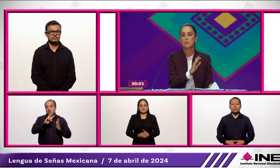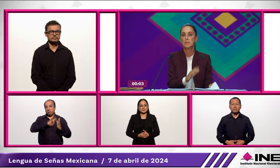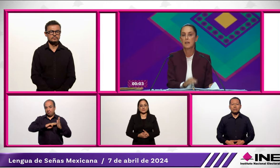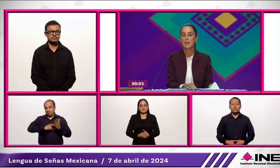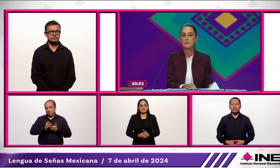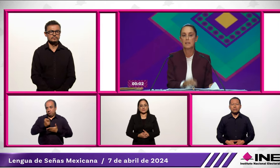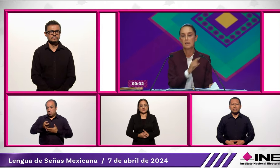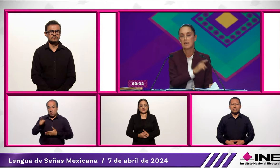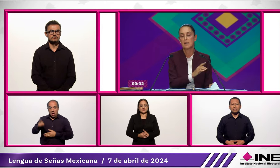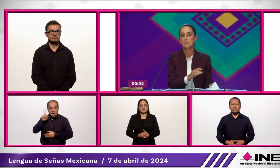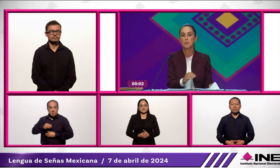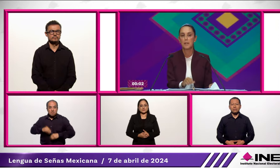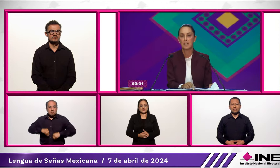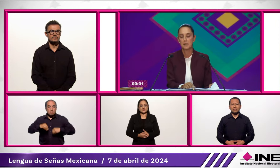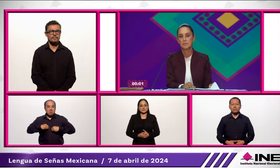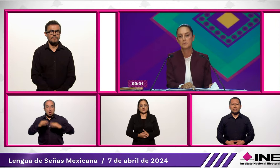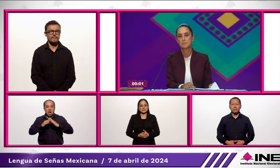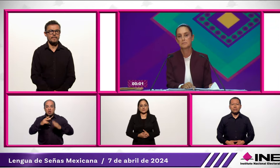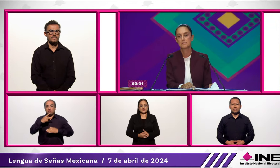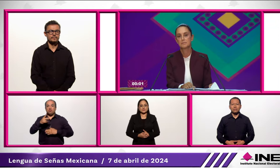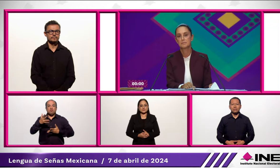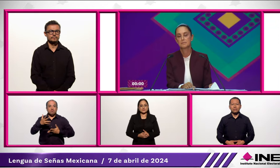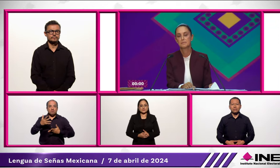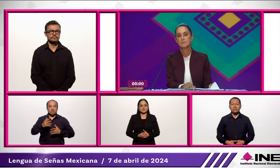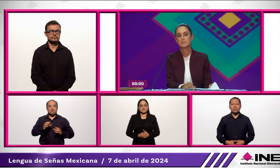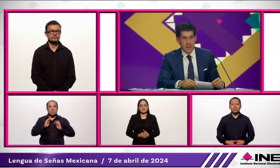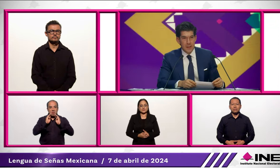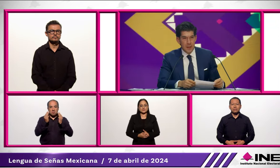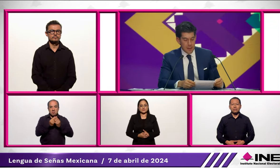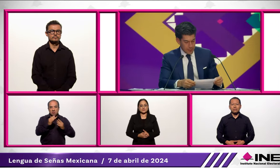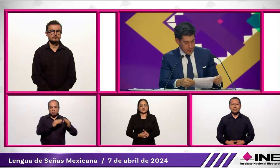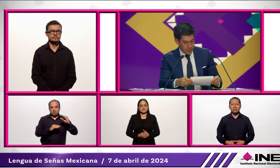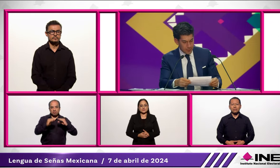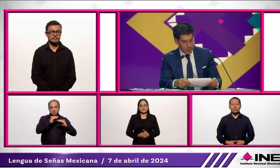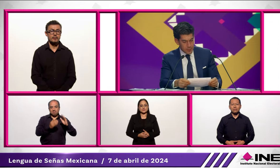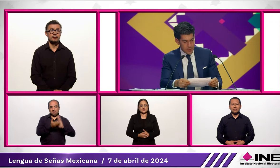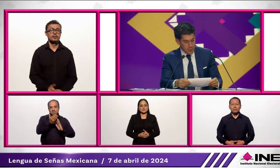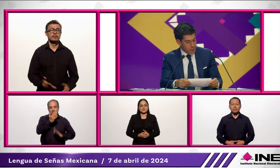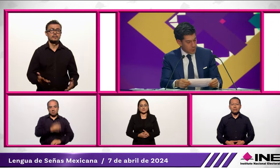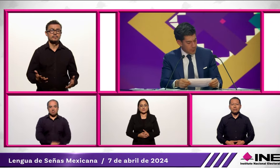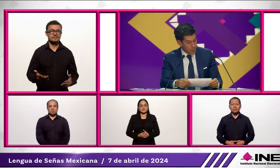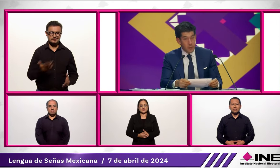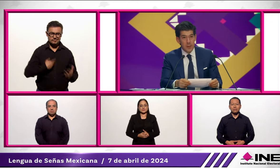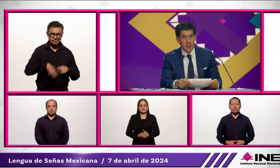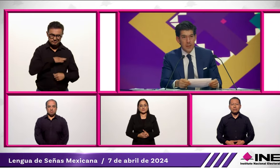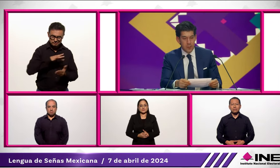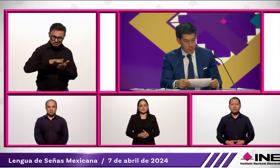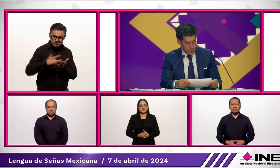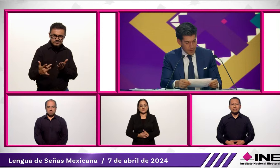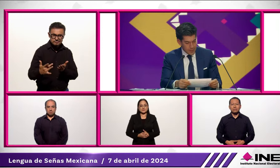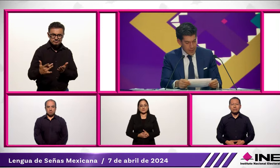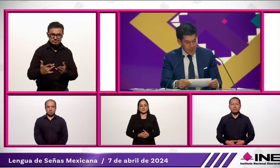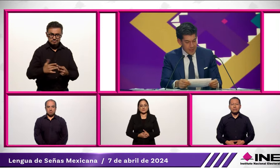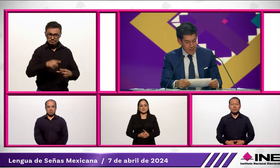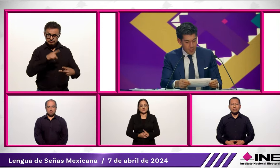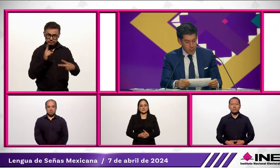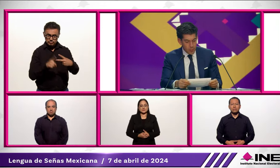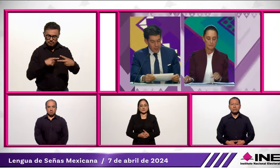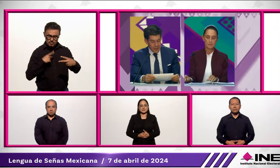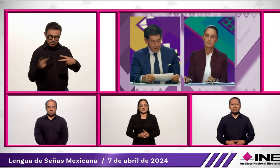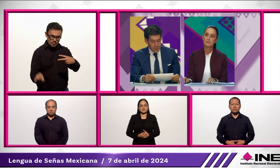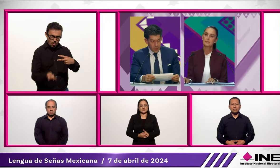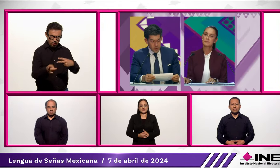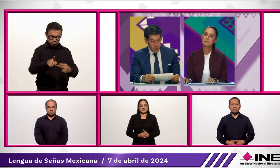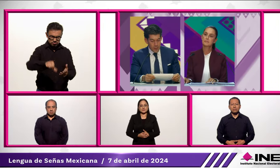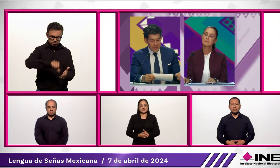Ella vive en una casa del cártel inmobiliario. Gracias, candidata. Candidata Claudia Sheinbaum. Segunda pregunta, está del centro del país. ¿Está de